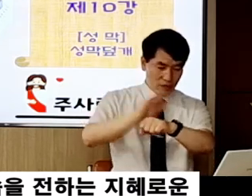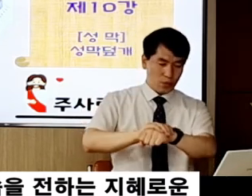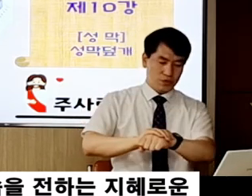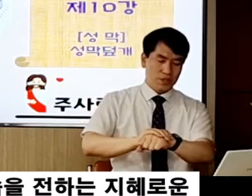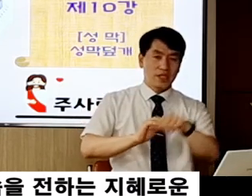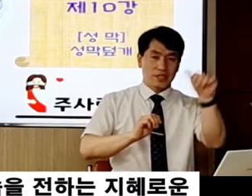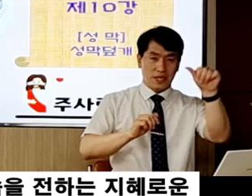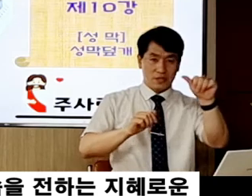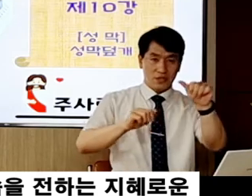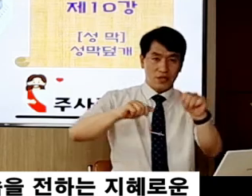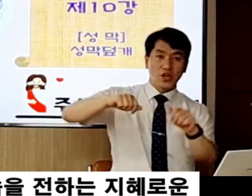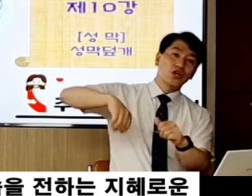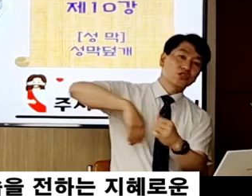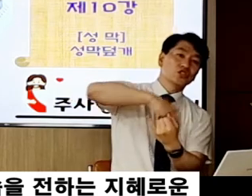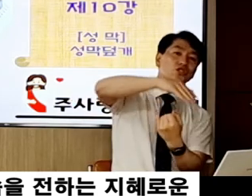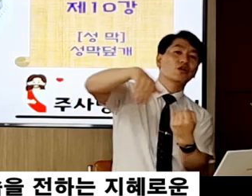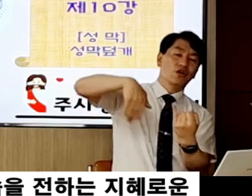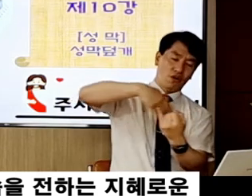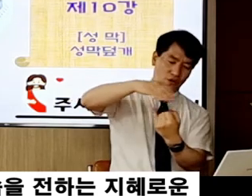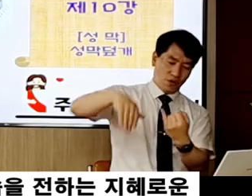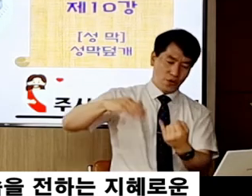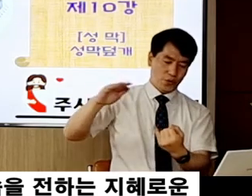지혜로운 5 처녀